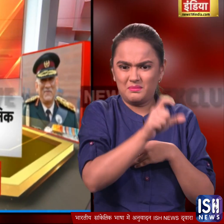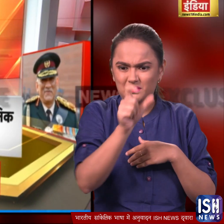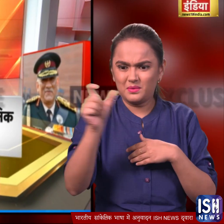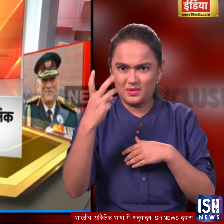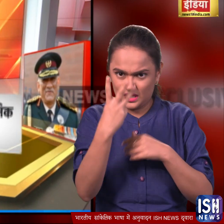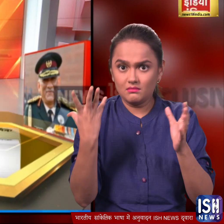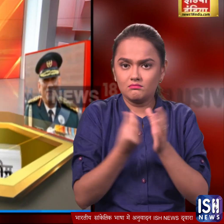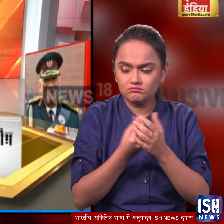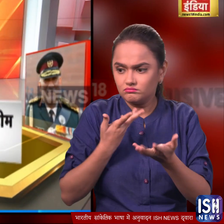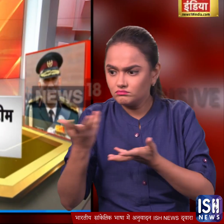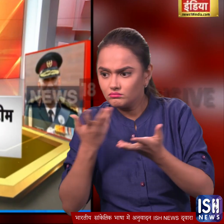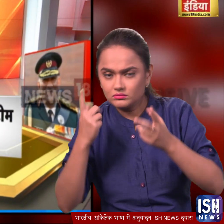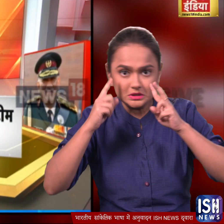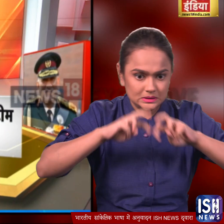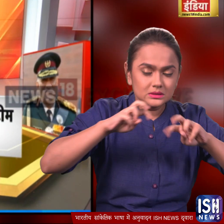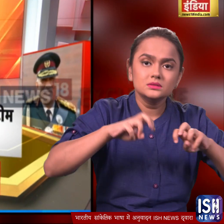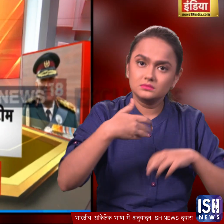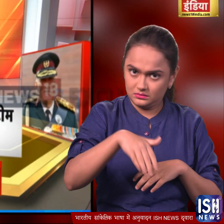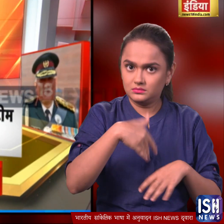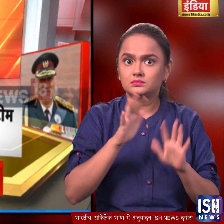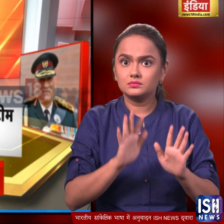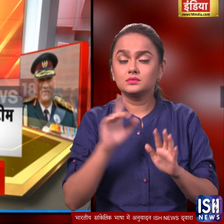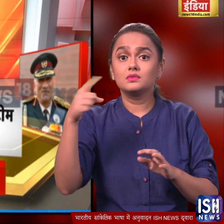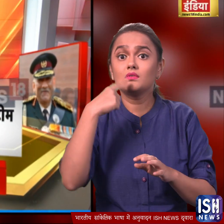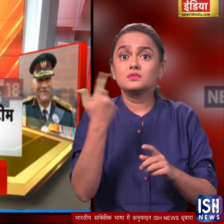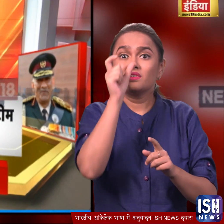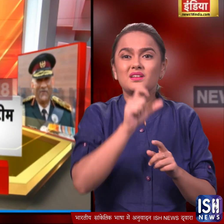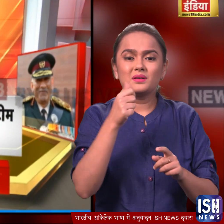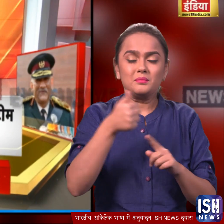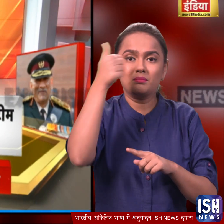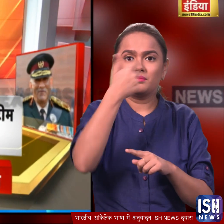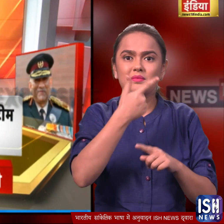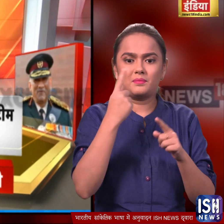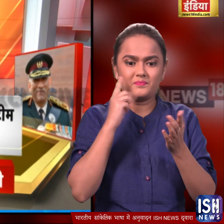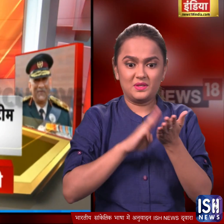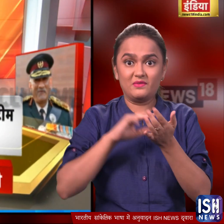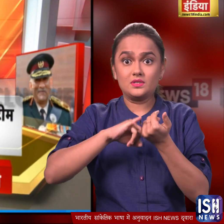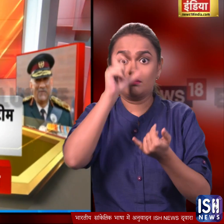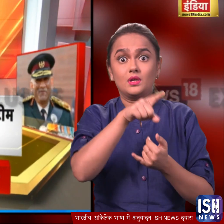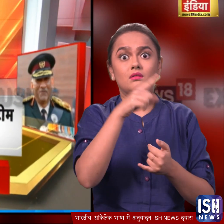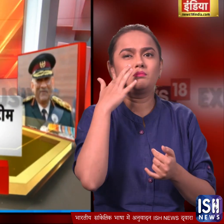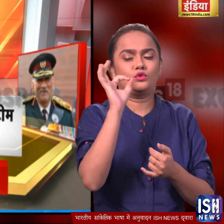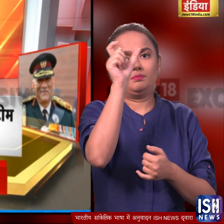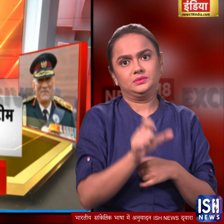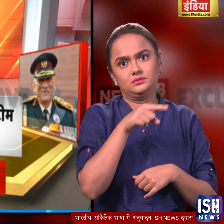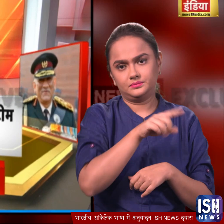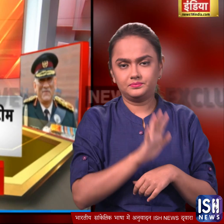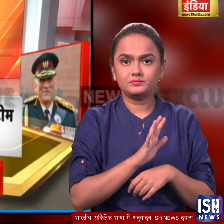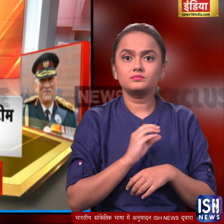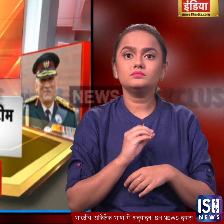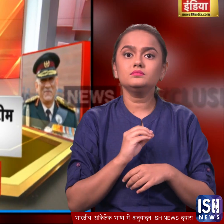ये जांच तीनों सेनाओं के अधिकारी मिलकर कर रहे हैं। इस ट्राई सर्विस कोर्ट ऑफ इंक्वायरी का प्रमुख एयर मार्शल मानवेंद्र सिंह को बनाया गया है।